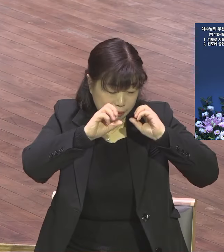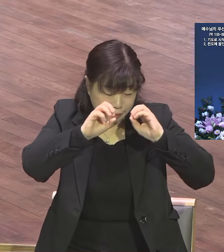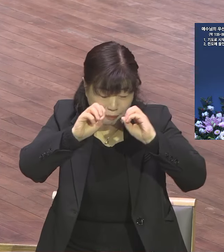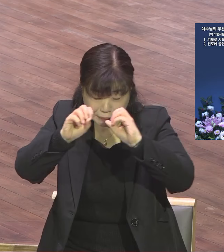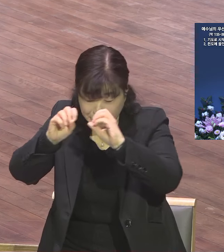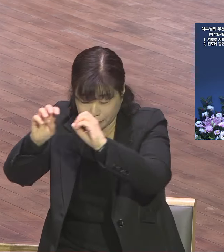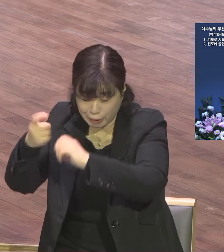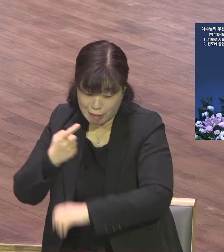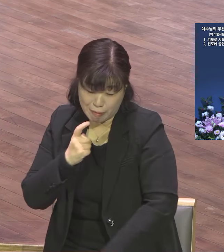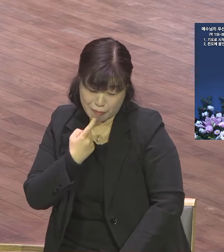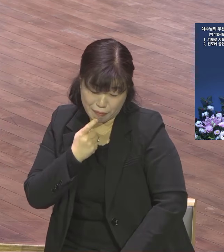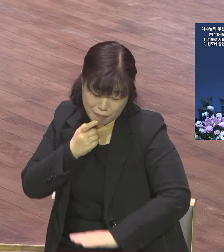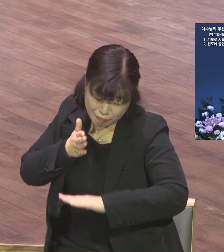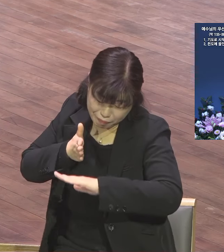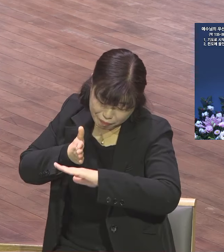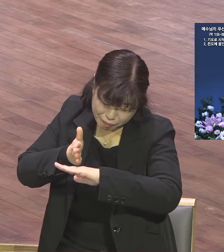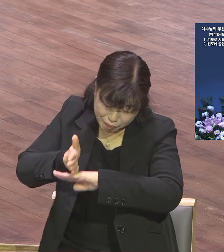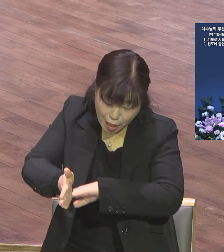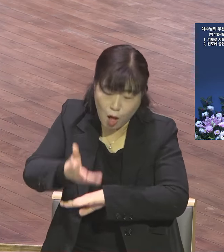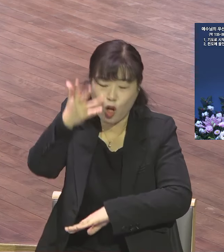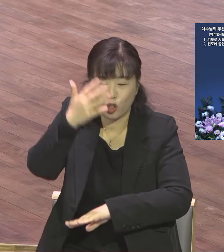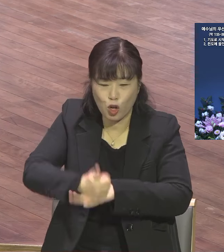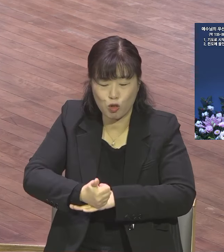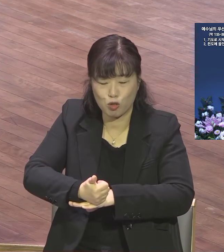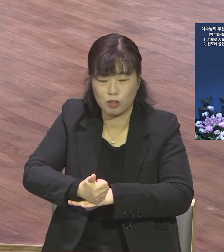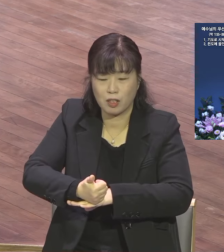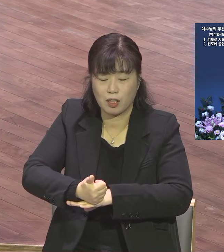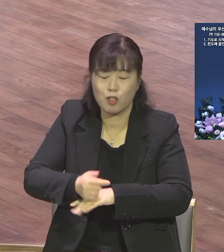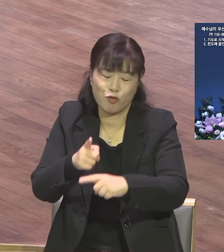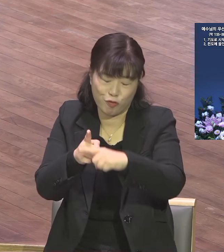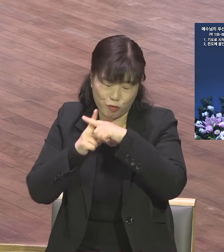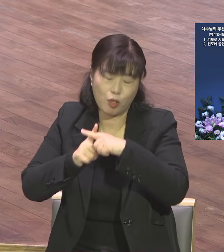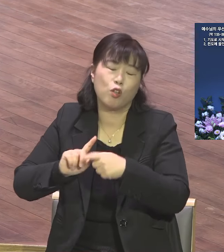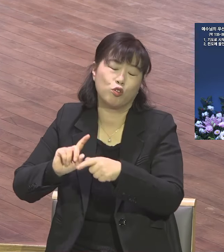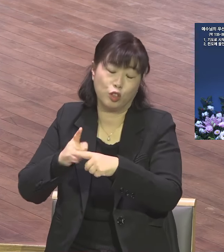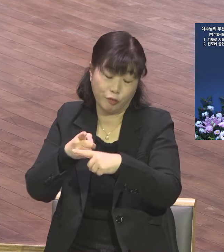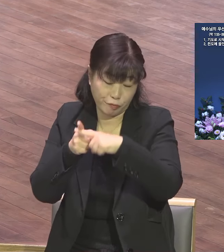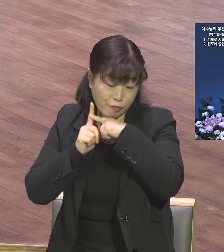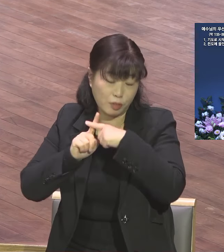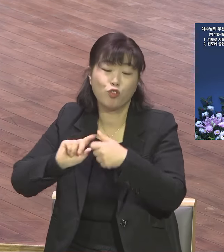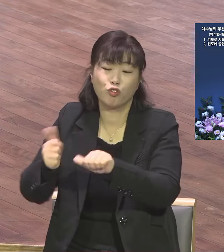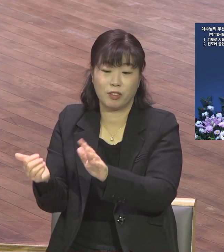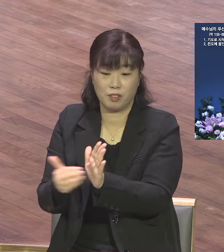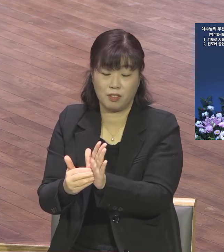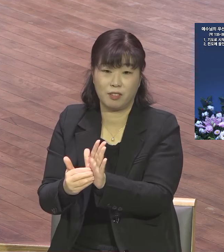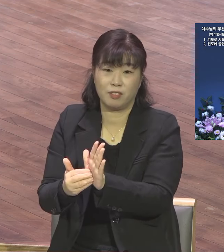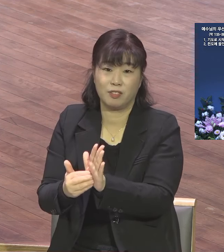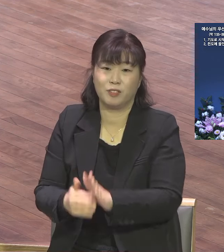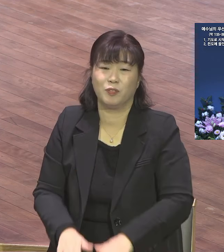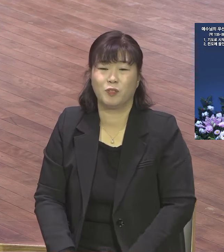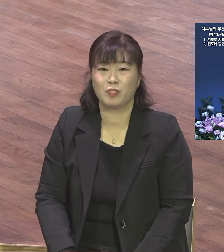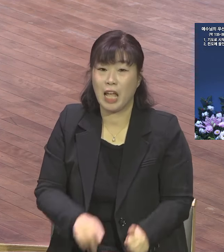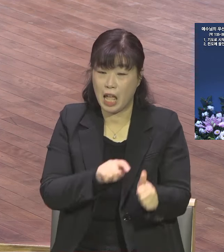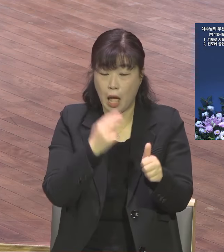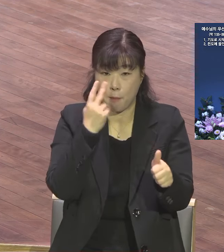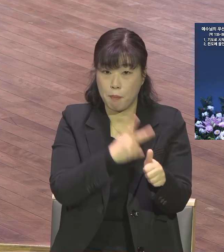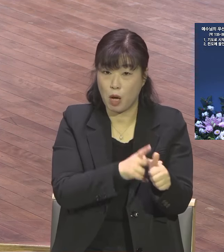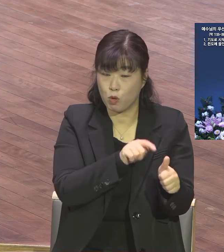저의 소원이 뭔지 아세요? 선교지에 죽는 거예요. 선교지에서 하나님께 서게 하여 주옵소서. 개척할 때 지금까지입니다.